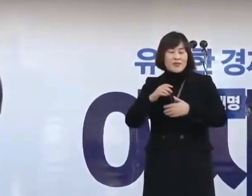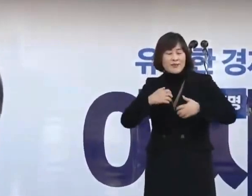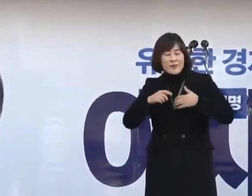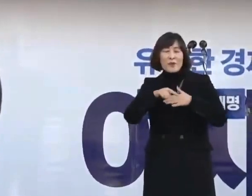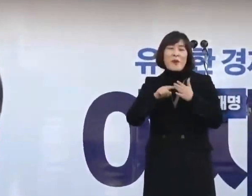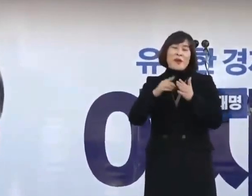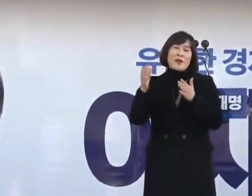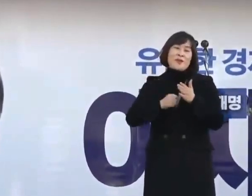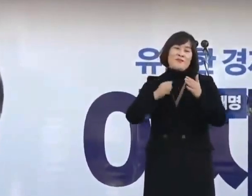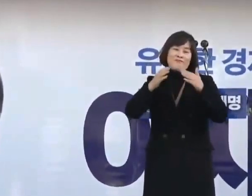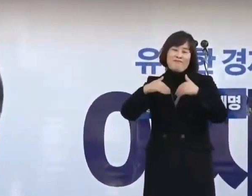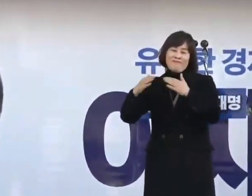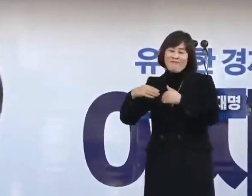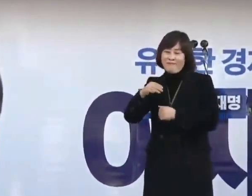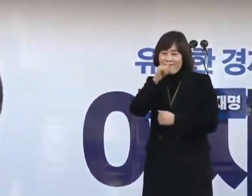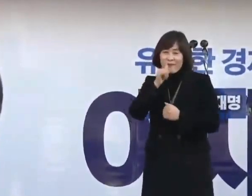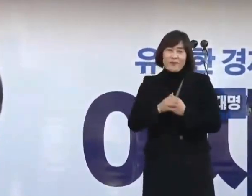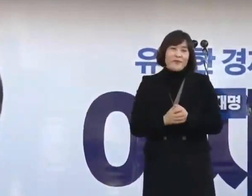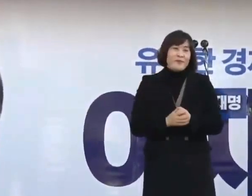마음으로.